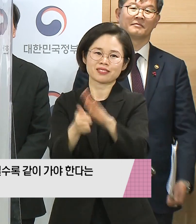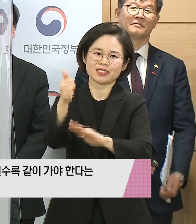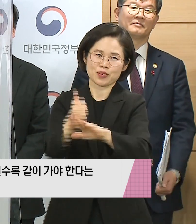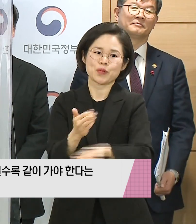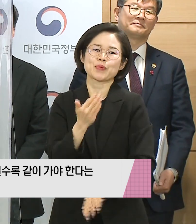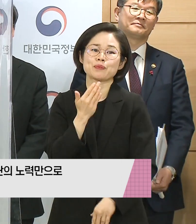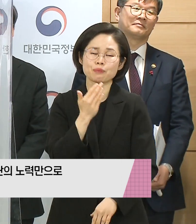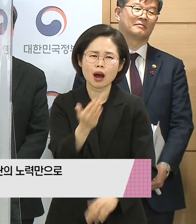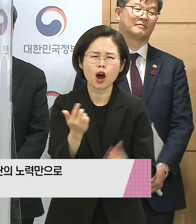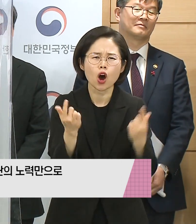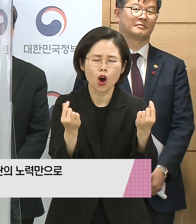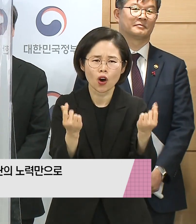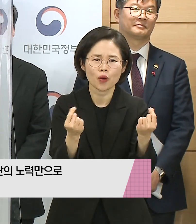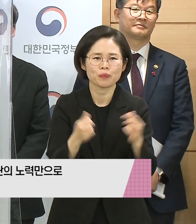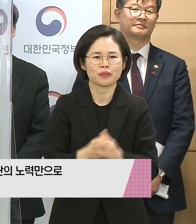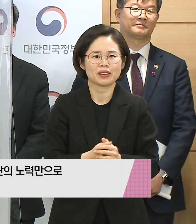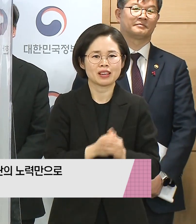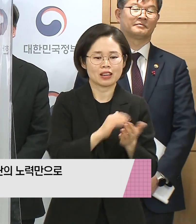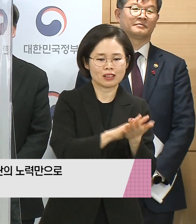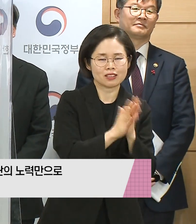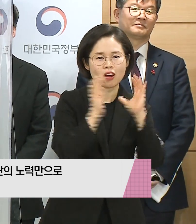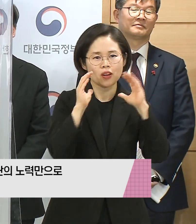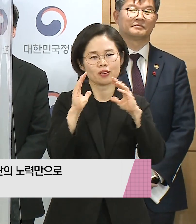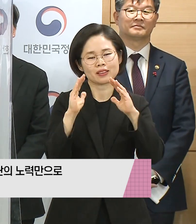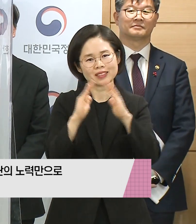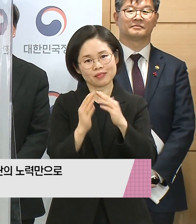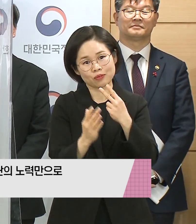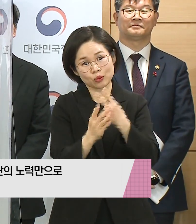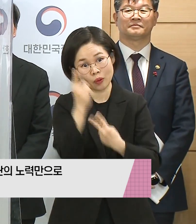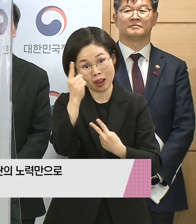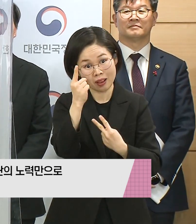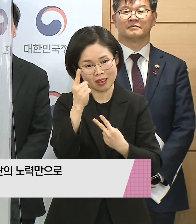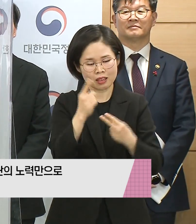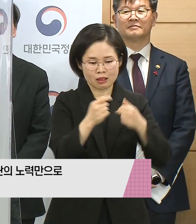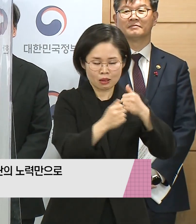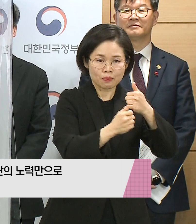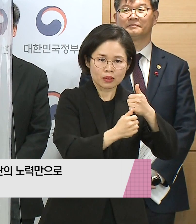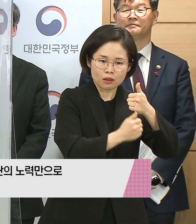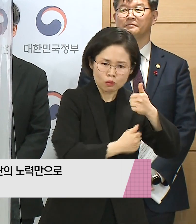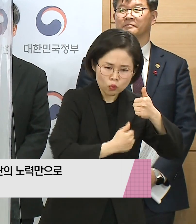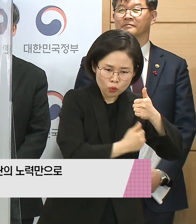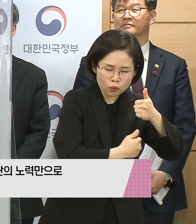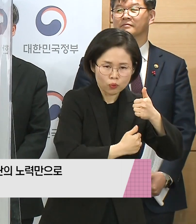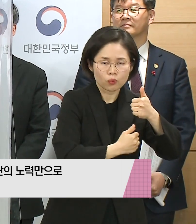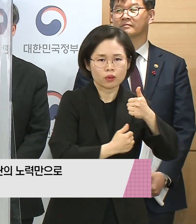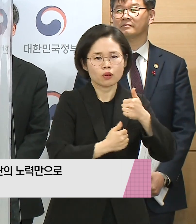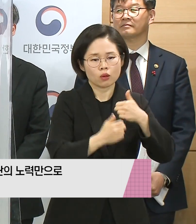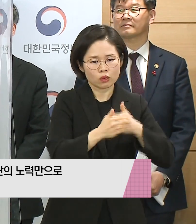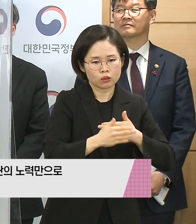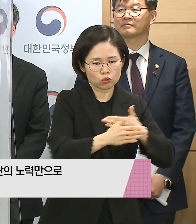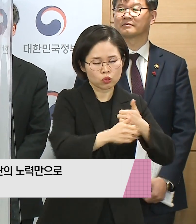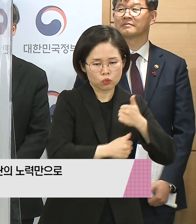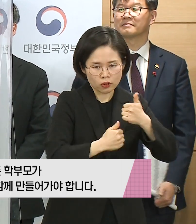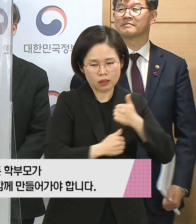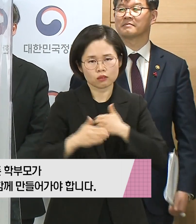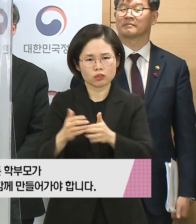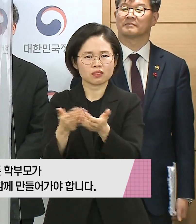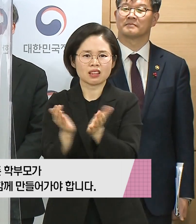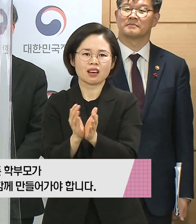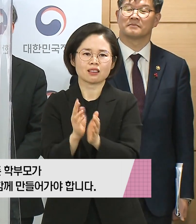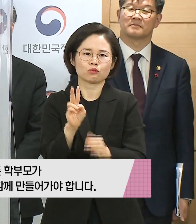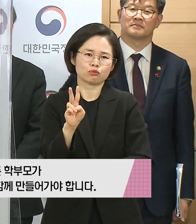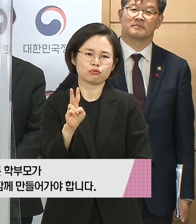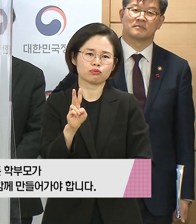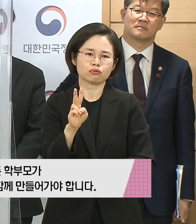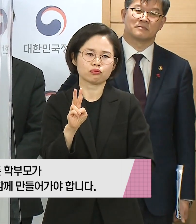드리고 싶습니다. 유보통합은 유보통합 추진위원회나 추진단의 노력만으로 이루어낼 수 없습니다.